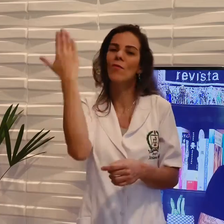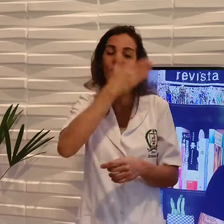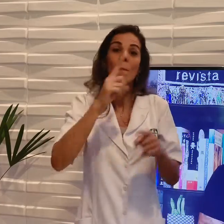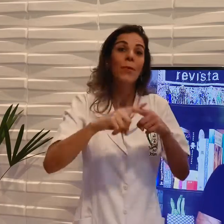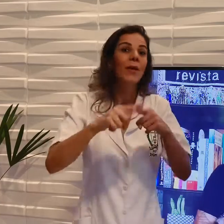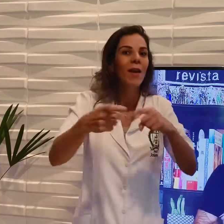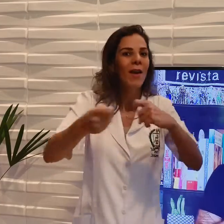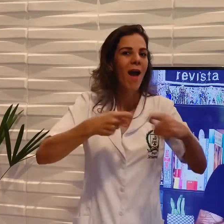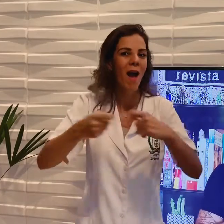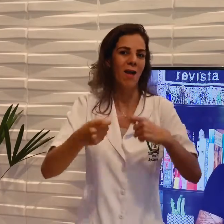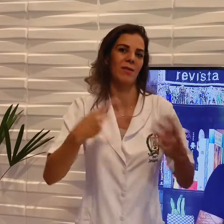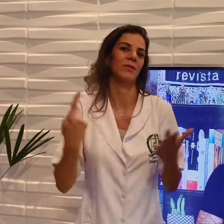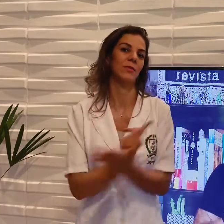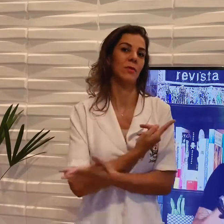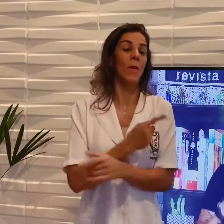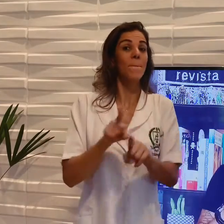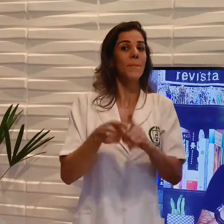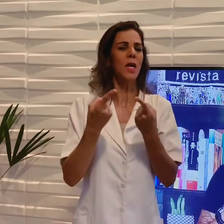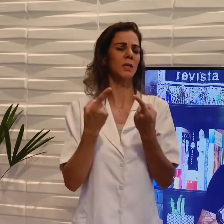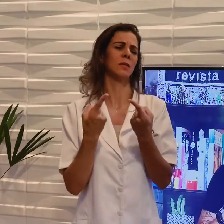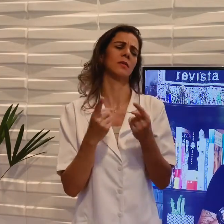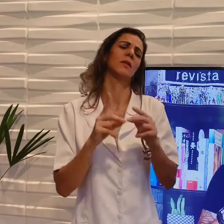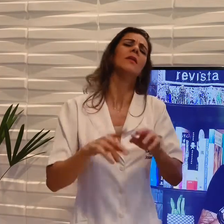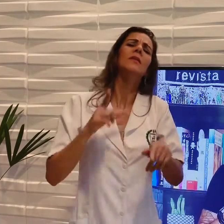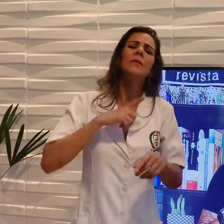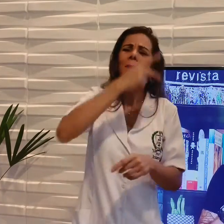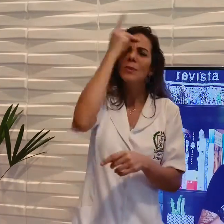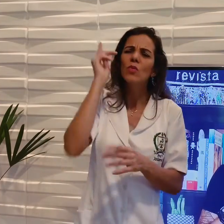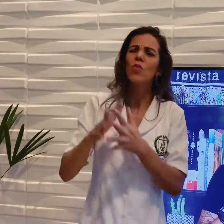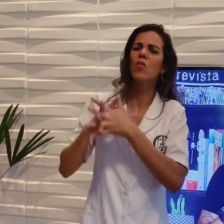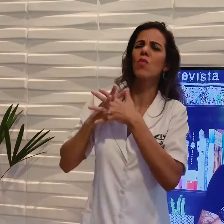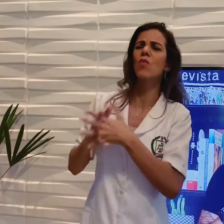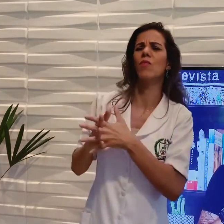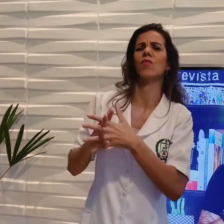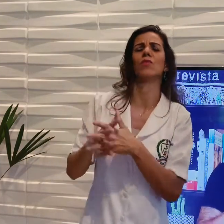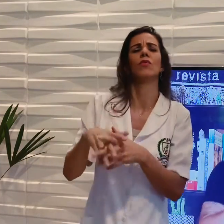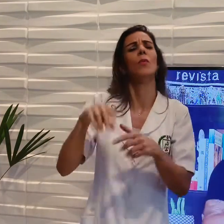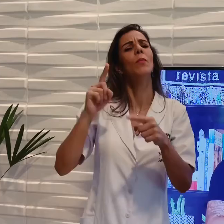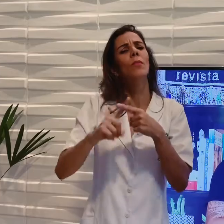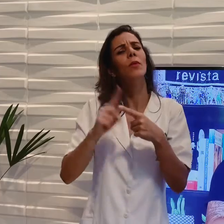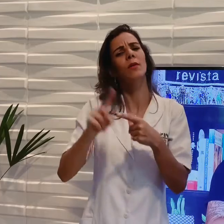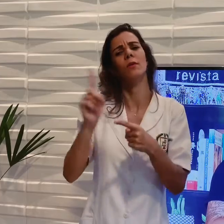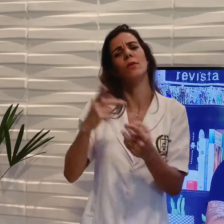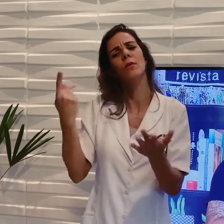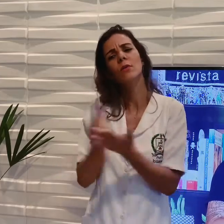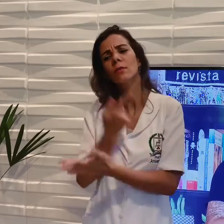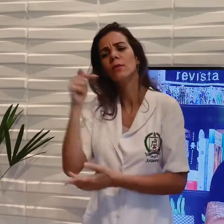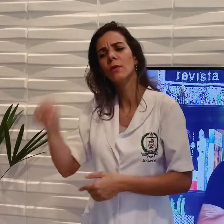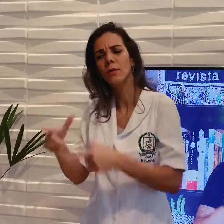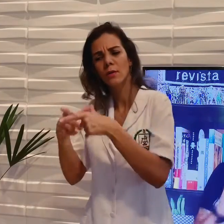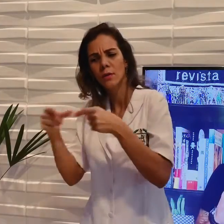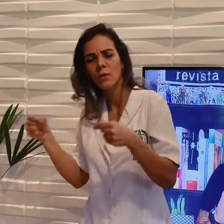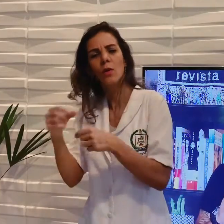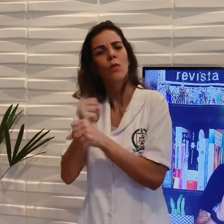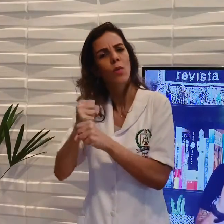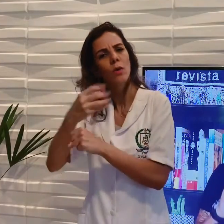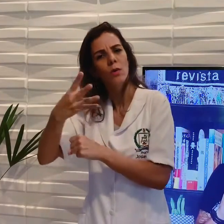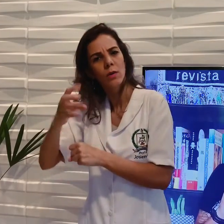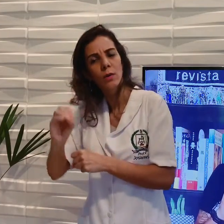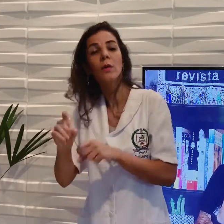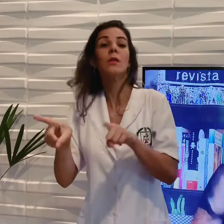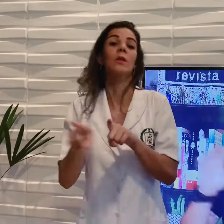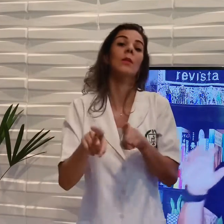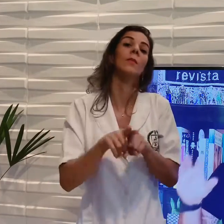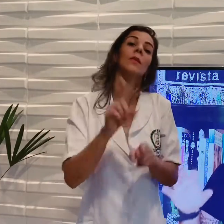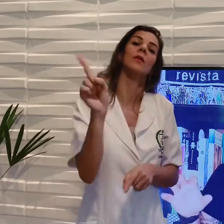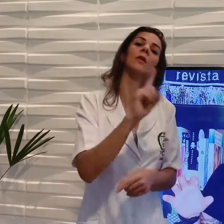um detalhe que muita gente confunde. Uma coisa foi o motivo do não acontecimento em Tóquio em 40, a outra coisa foi o motivo